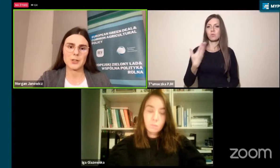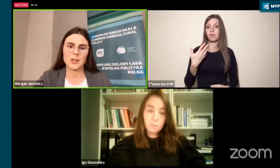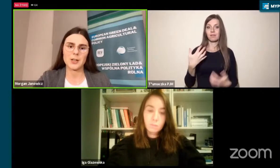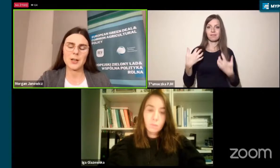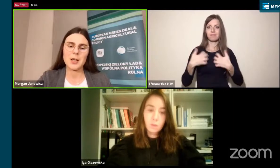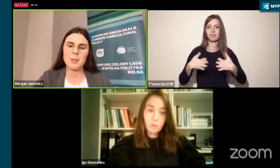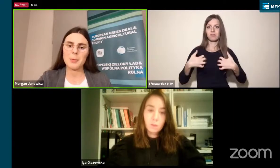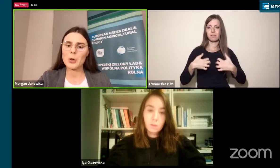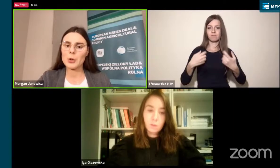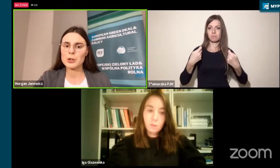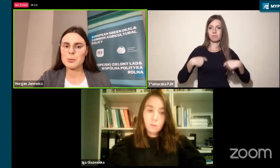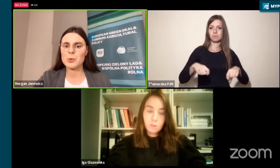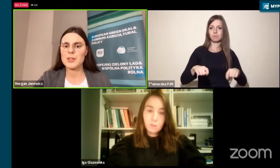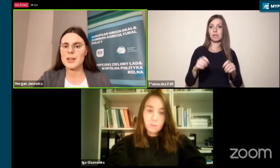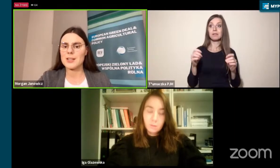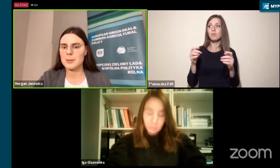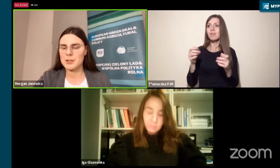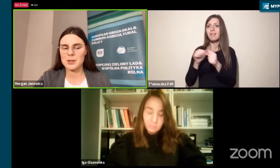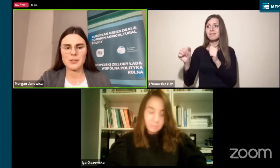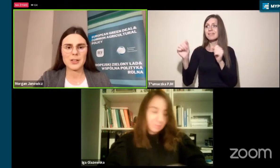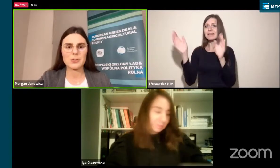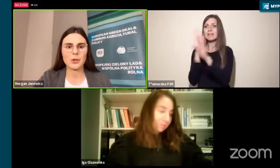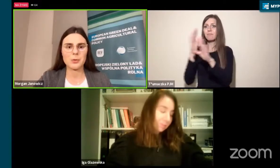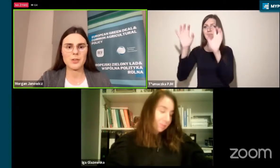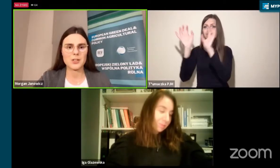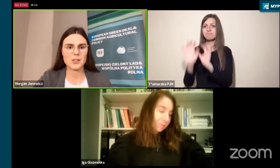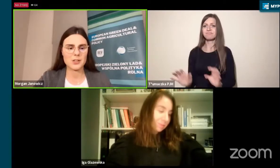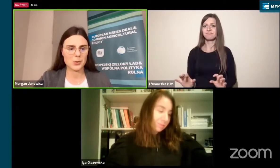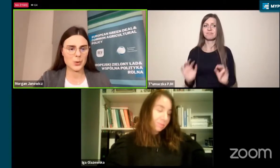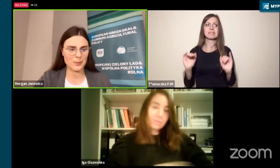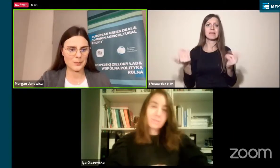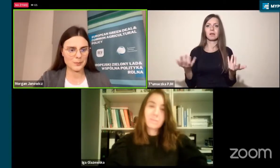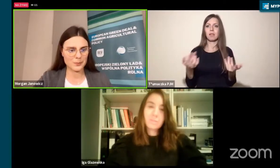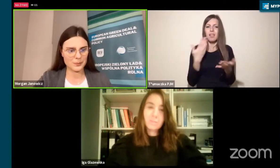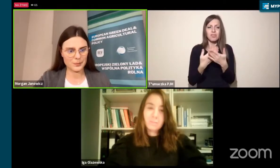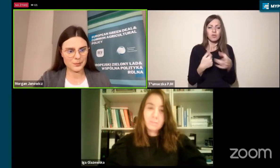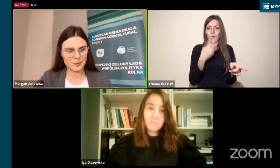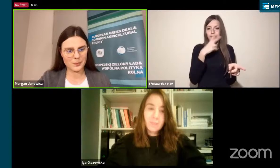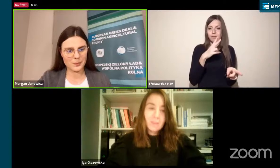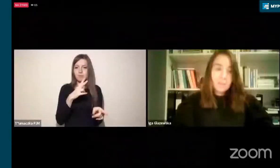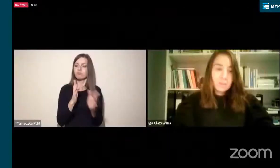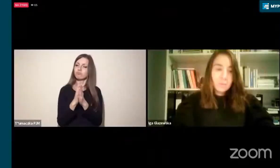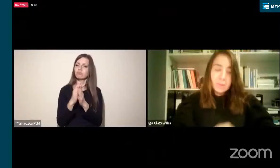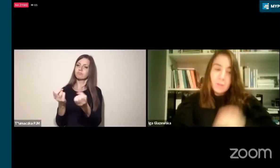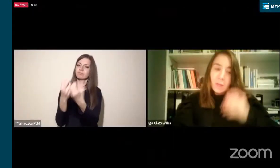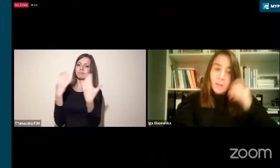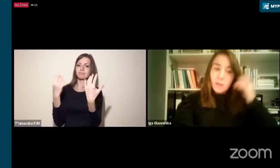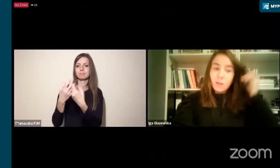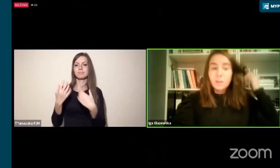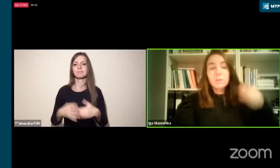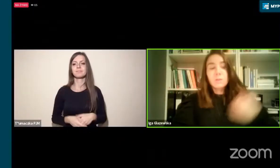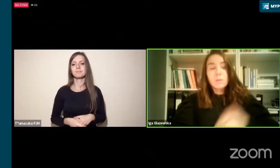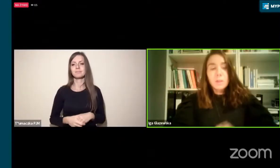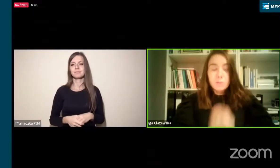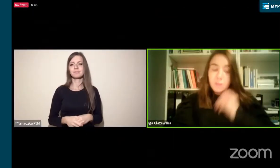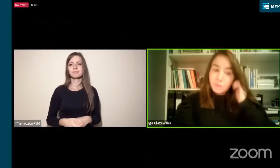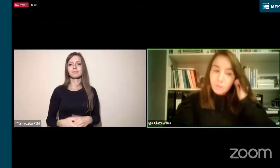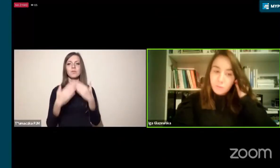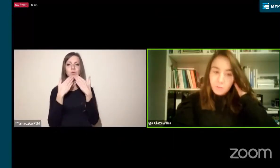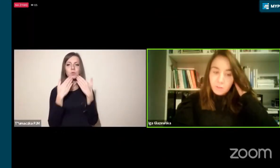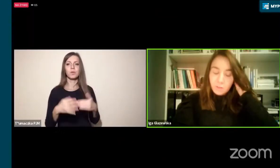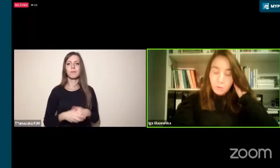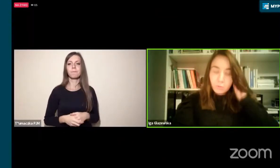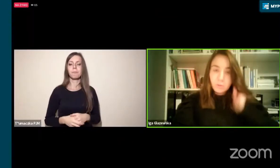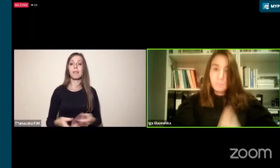katastrofie klimatycznej? Ma Pani osiem minut na zaprezentowanie swojej odpowiedzi. Dziękuję. Dziękuję. Rola